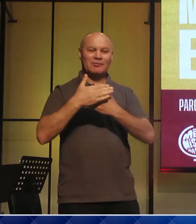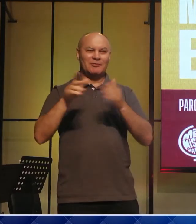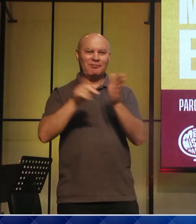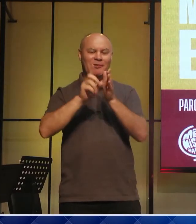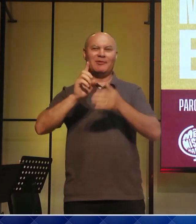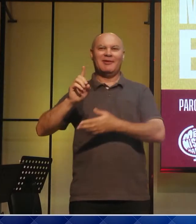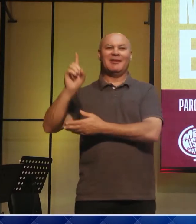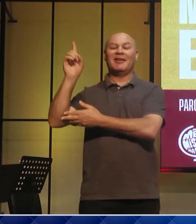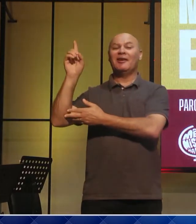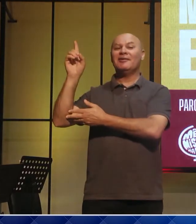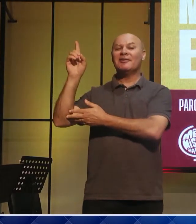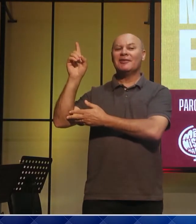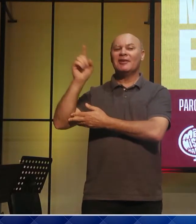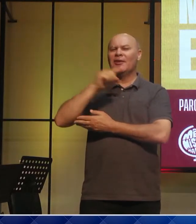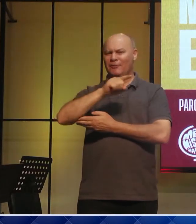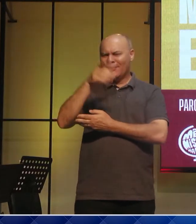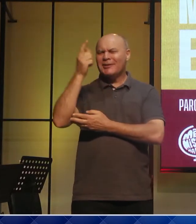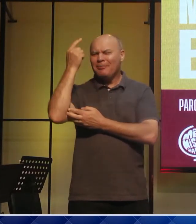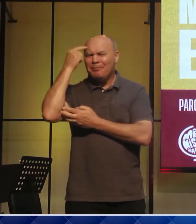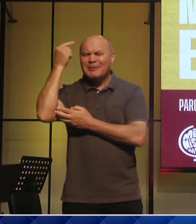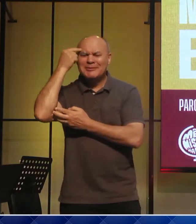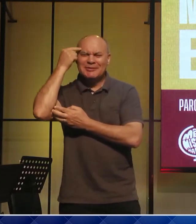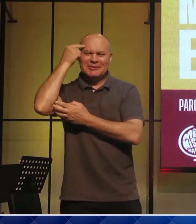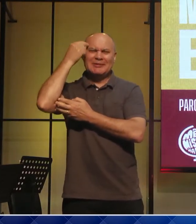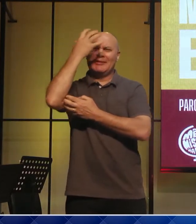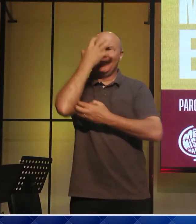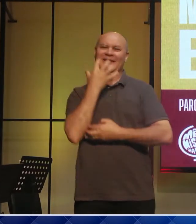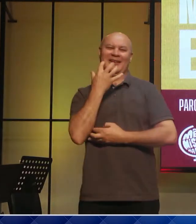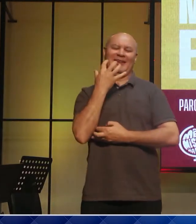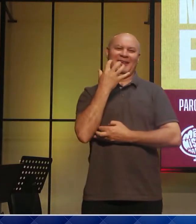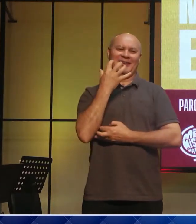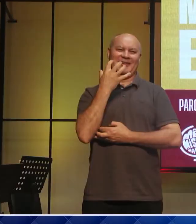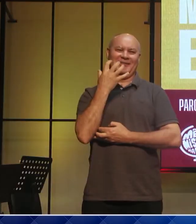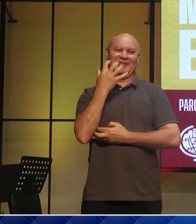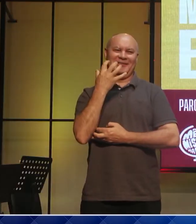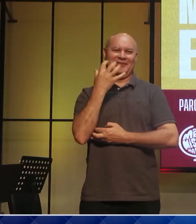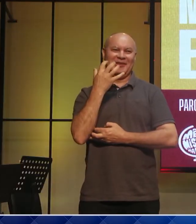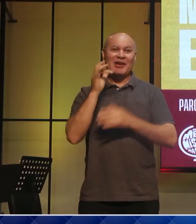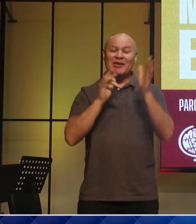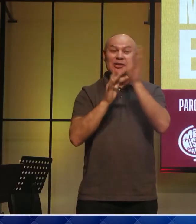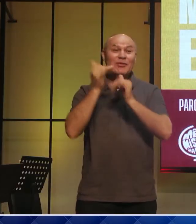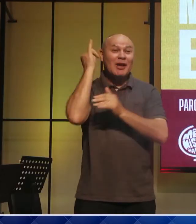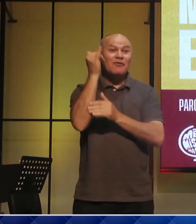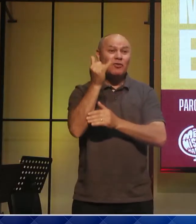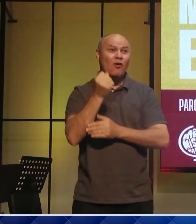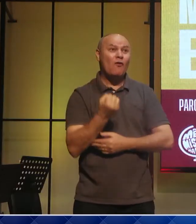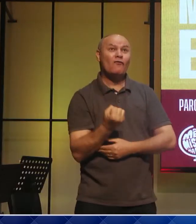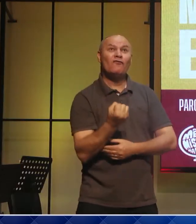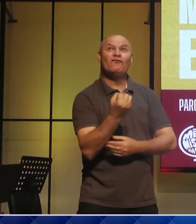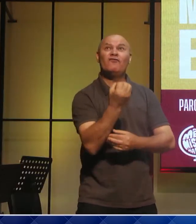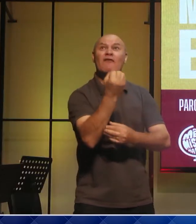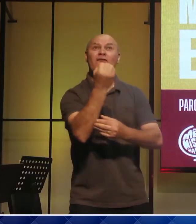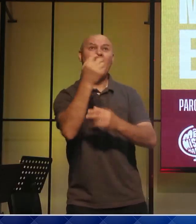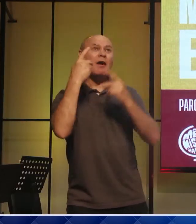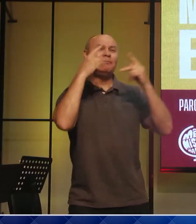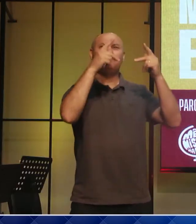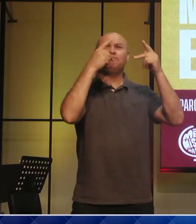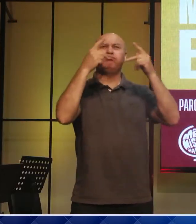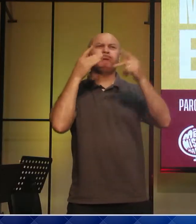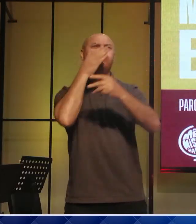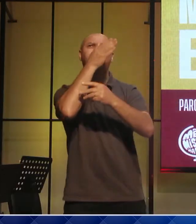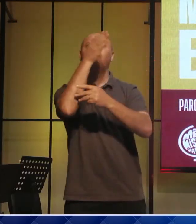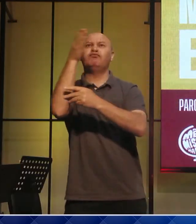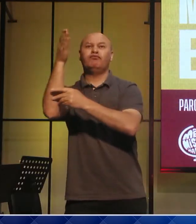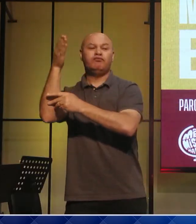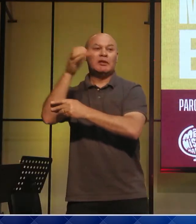Já pensou nisso? Ele falou isso por todo mundo e pregar o evangelho a toda criatura. Aquele que crê e for batizado, esse